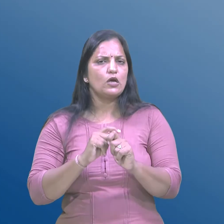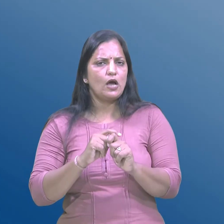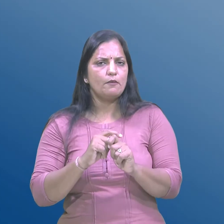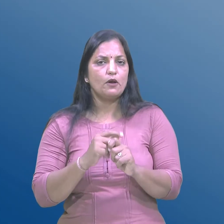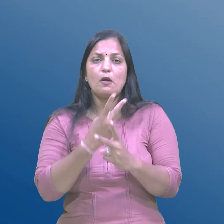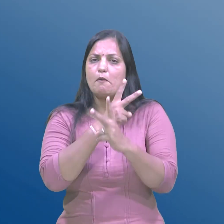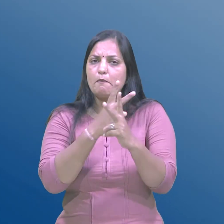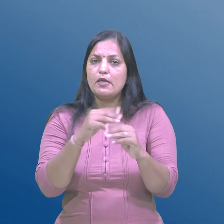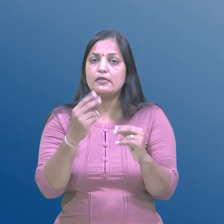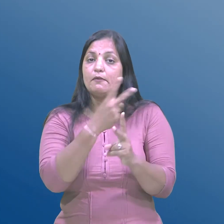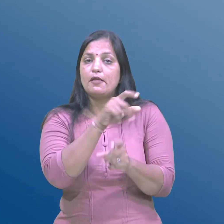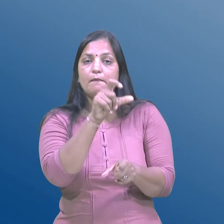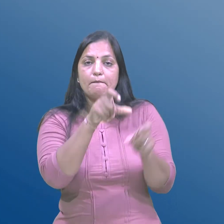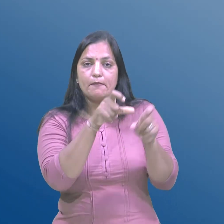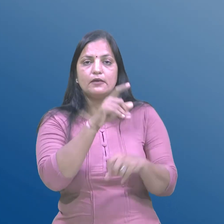સાથે સમાન રીતે